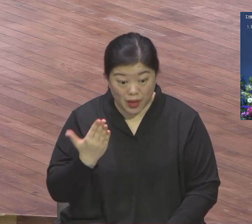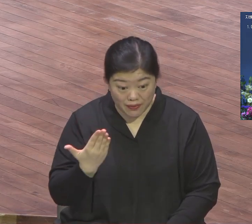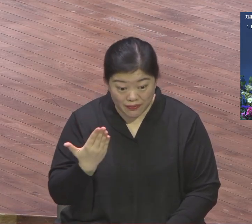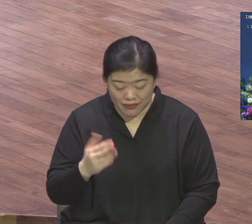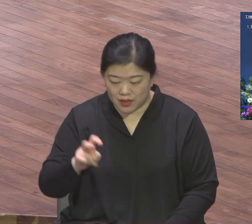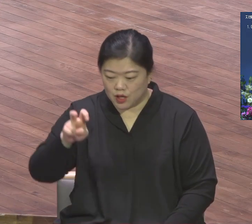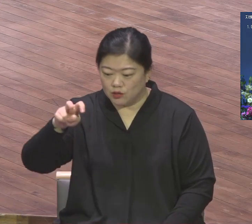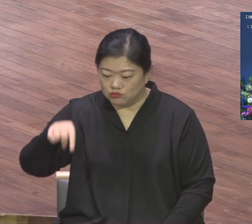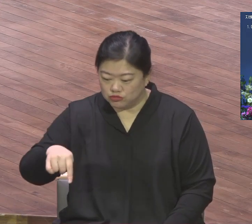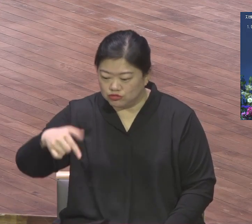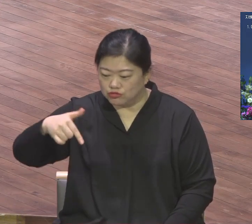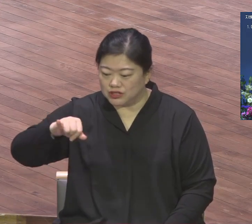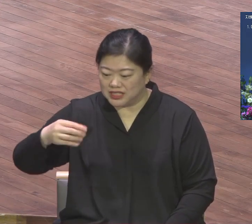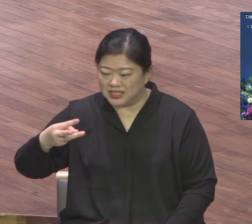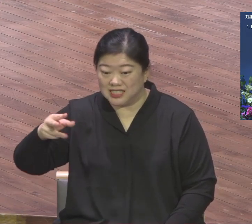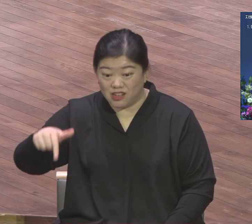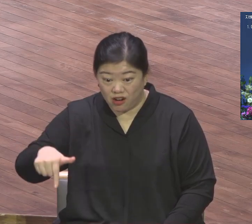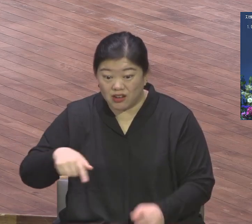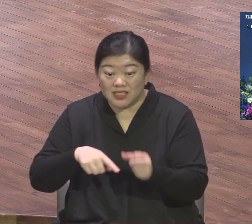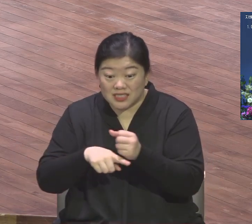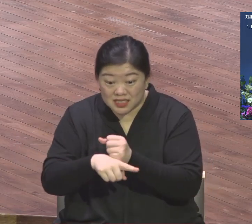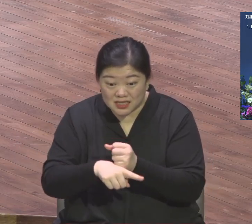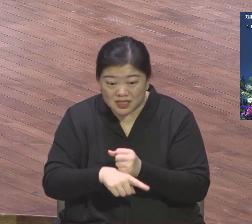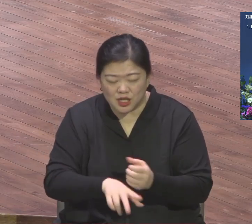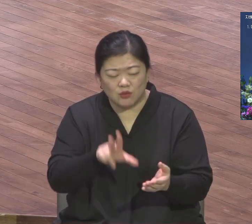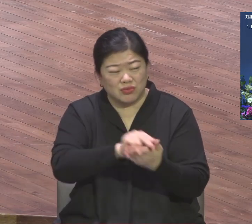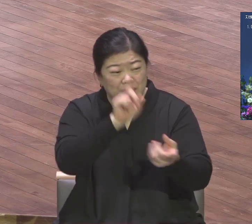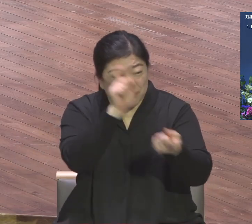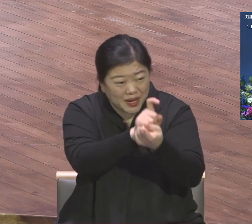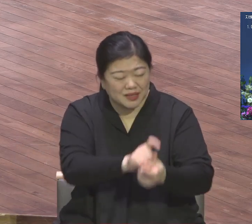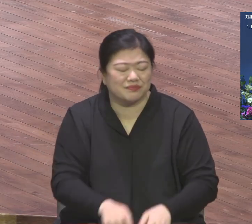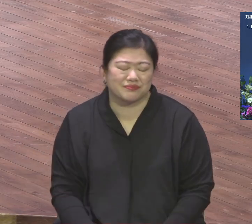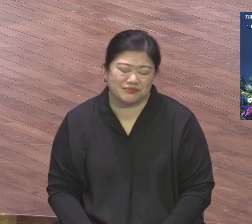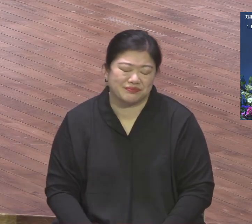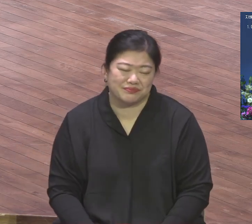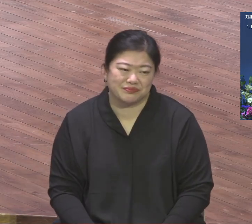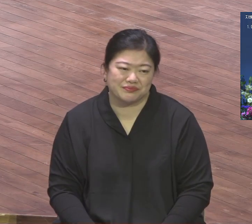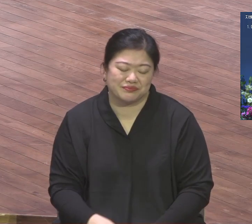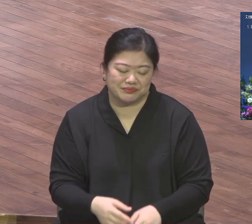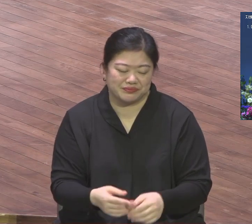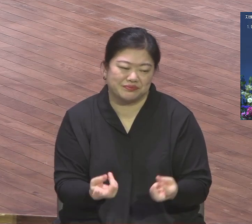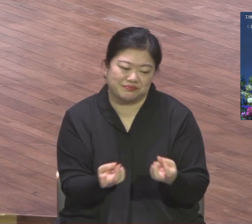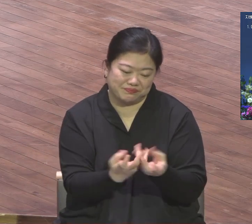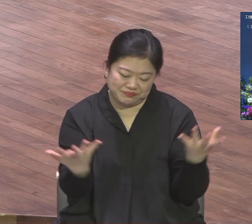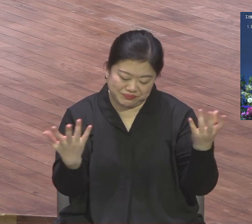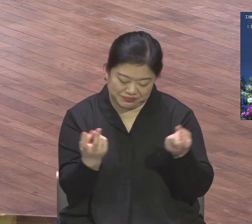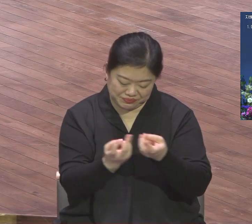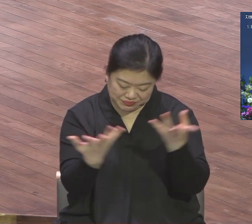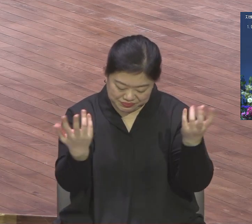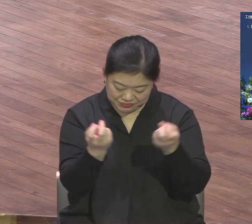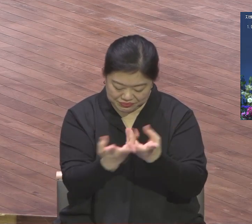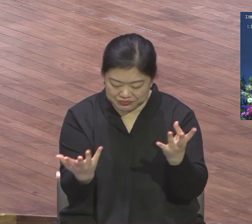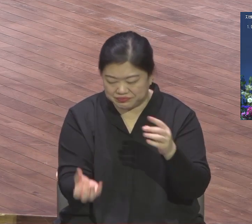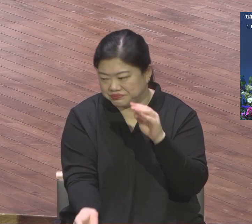뭐 문제가 오면 아유 뭐 그냥 포기해버려. 아유 안 되는 것 같다.